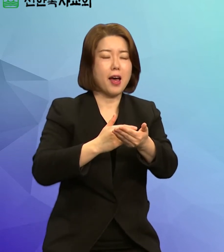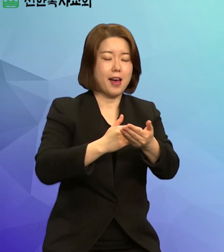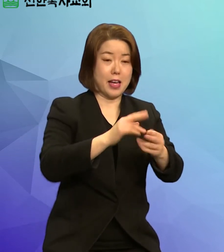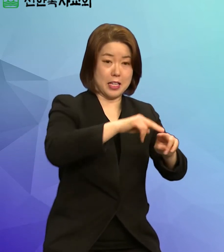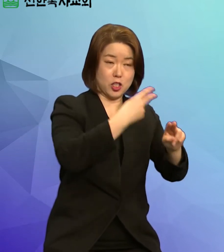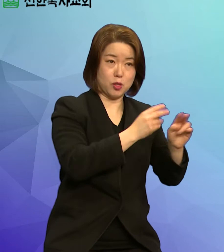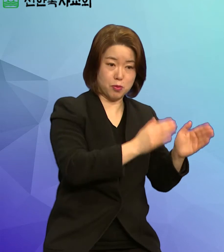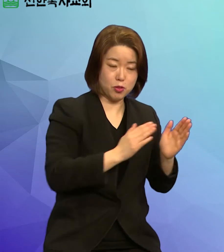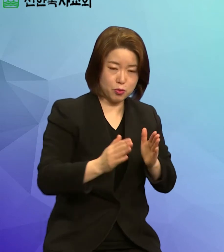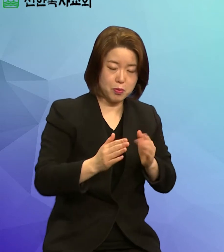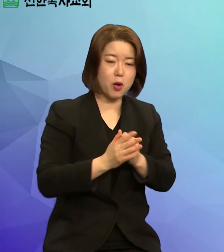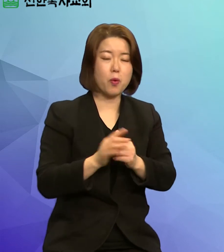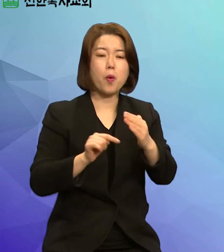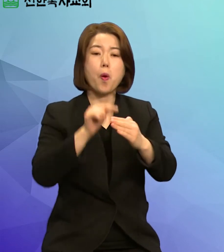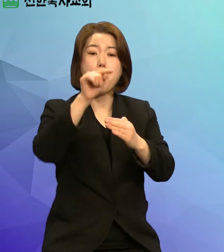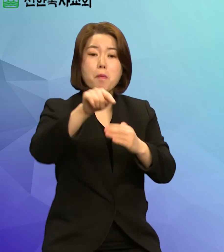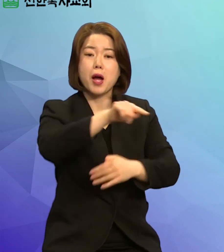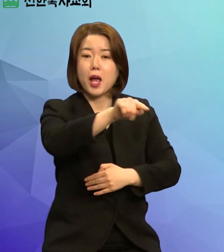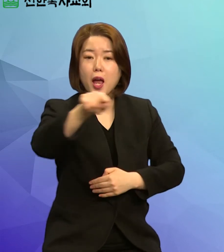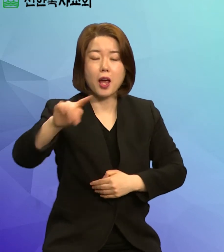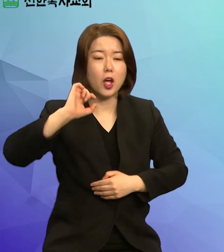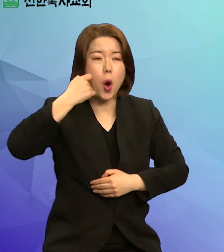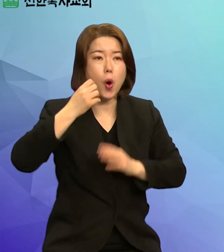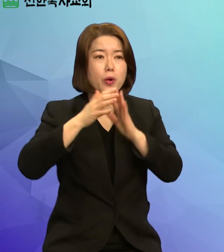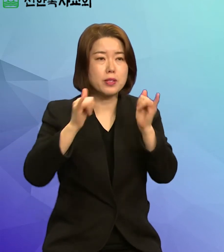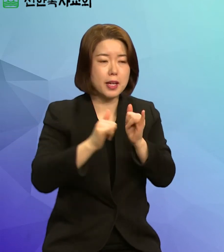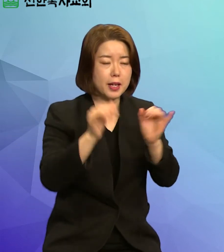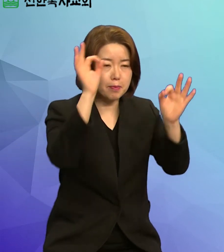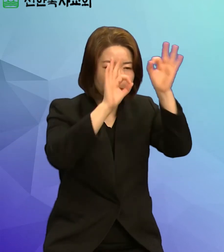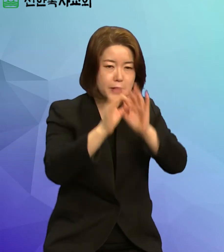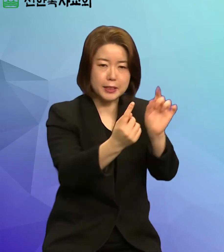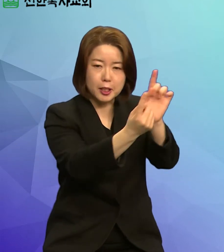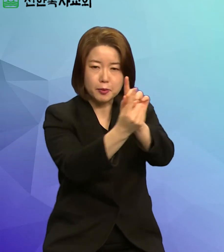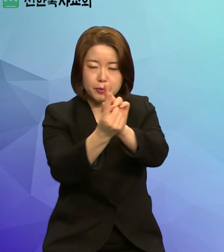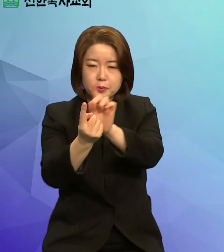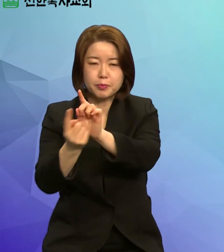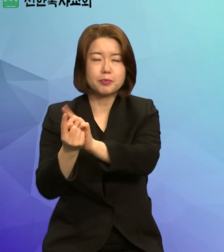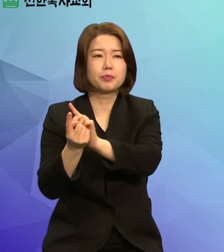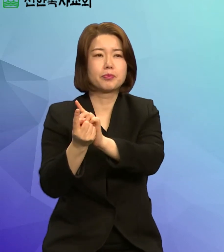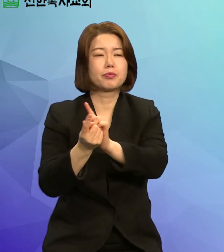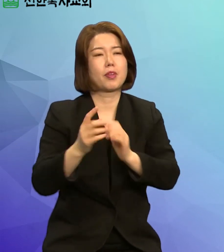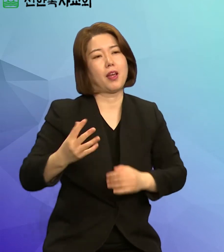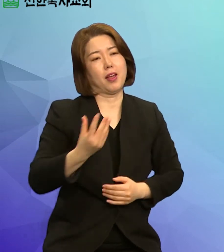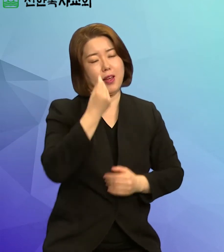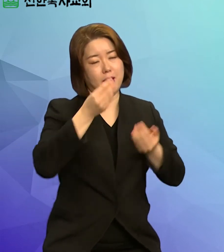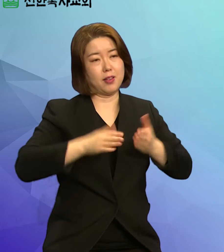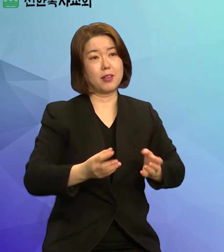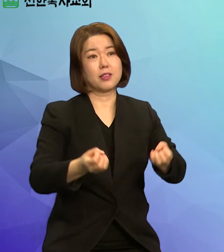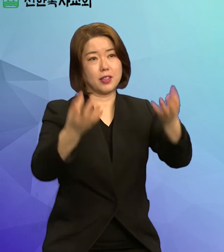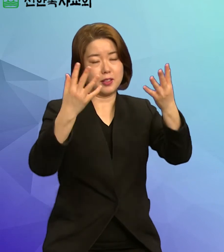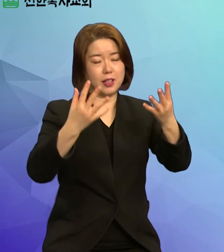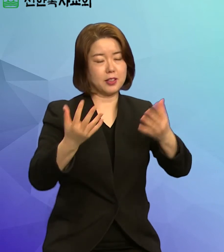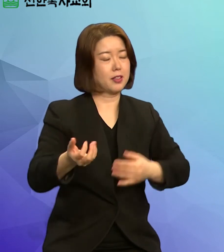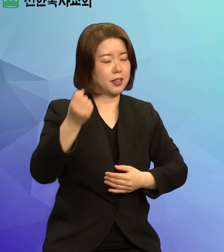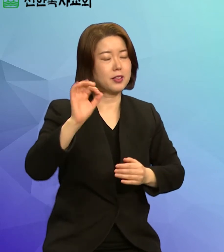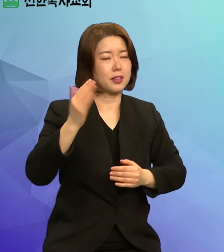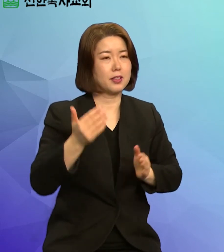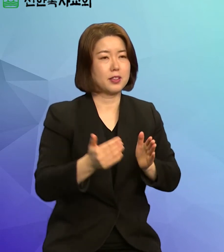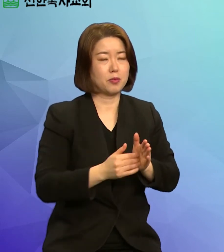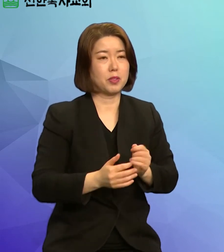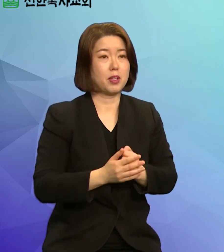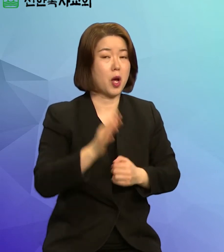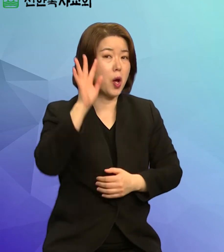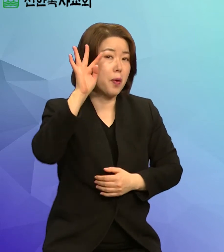그 교회 밖 어려운 이들을 찾아가는 그런 성탄절을 보내게 되었습니다. 저는 며칠 동안